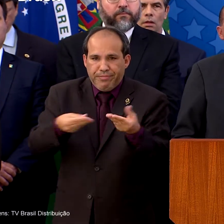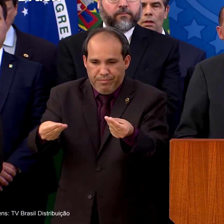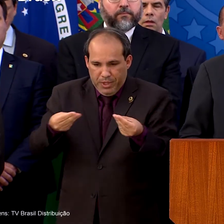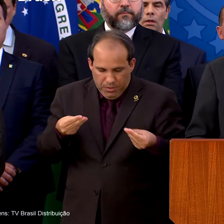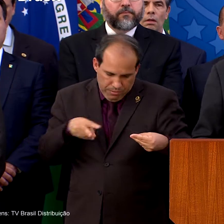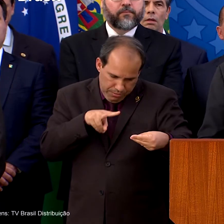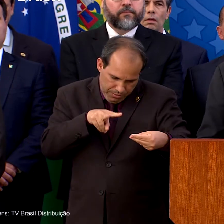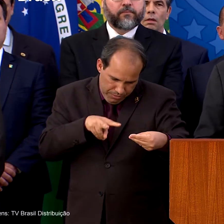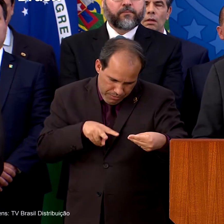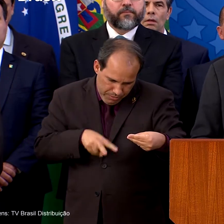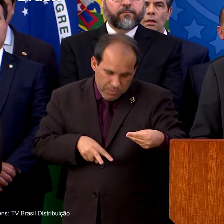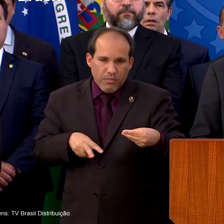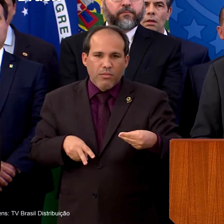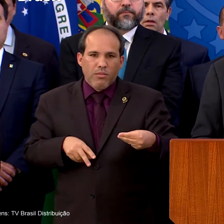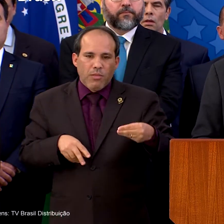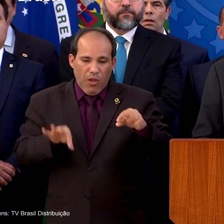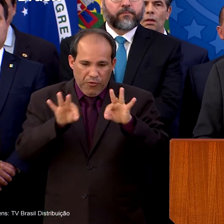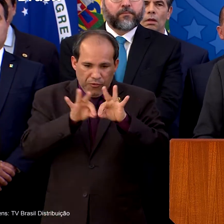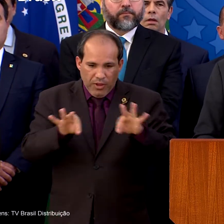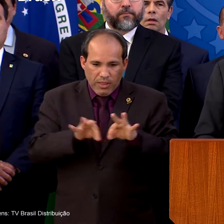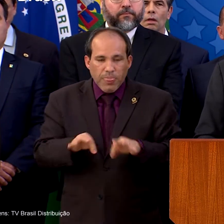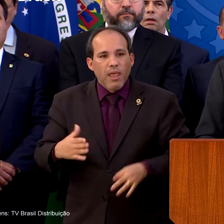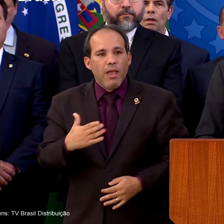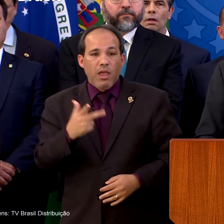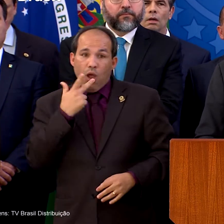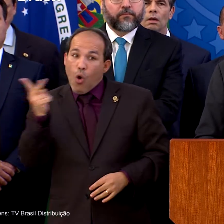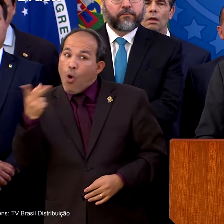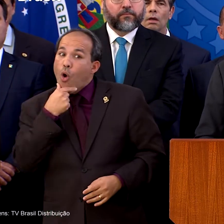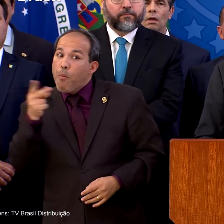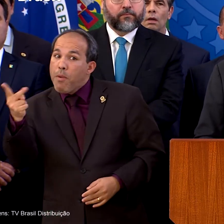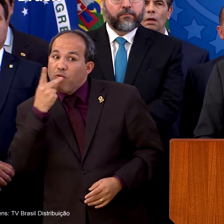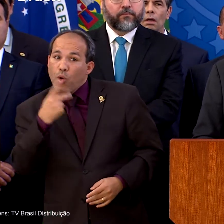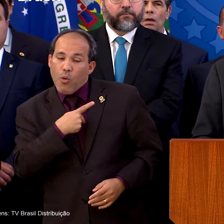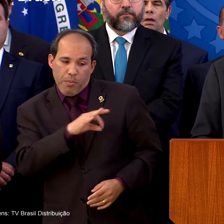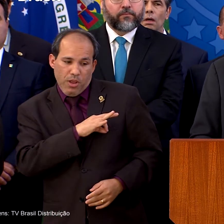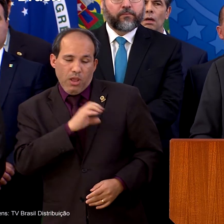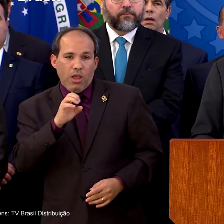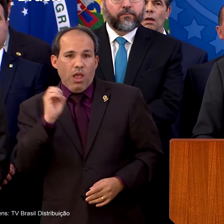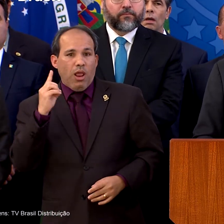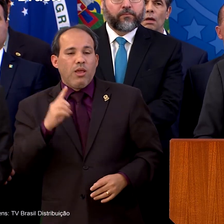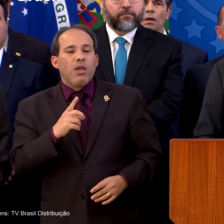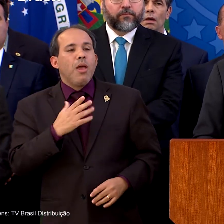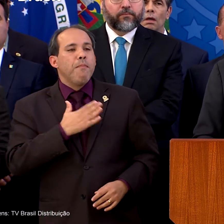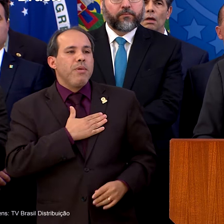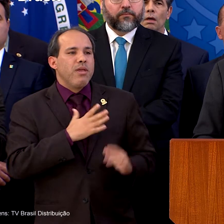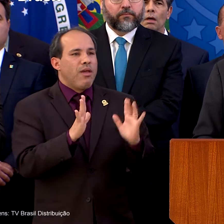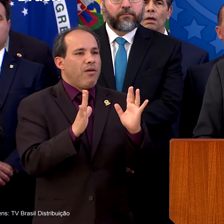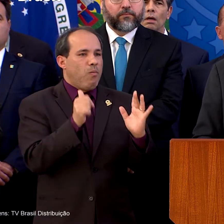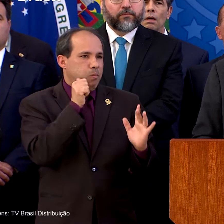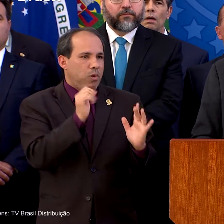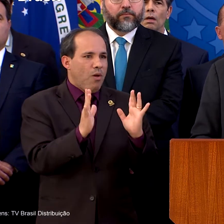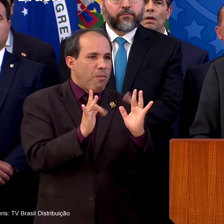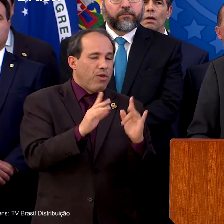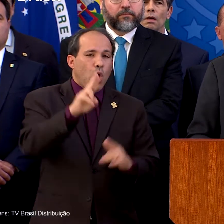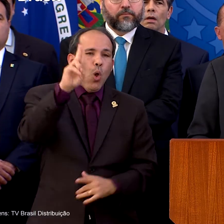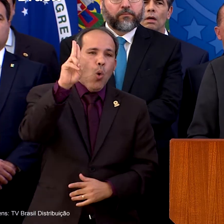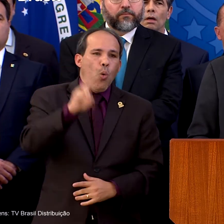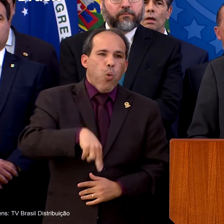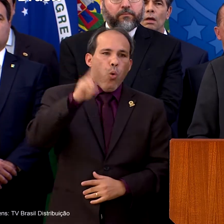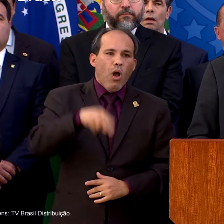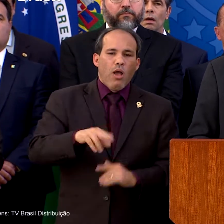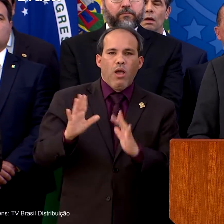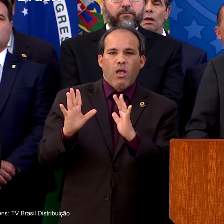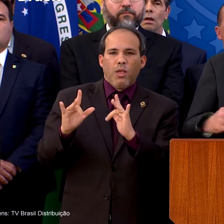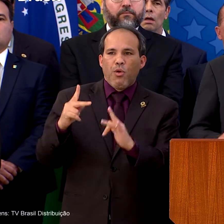seguinte é a minha filha nunca namorou a filha do presidente jair bolsonaro até minha filha sempre morou nos estados